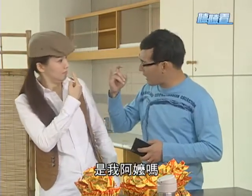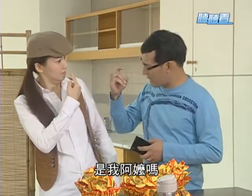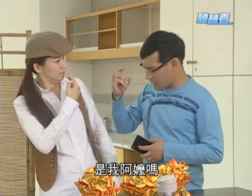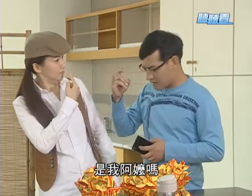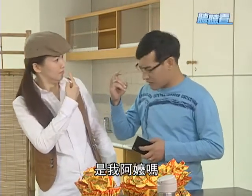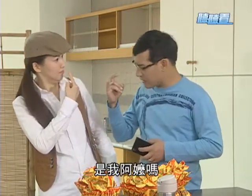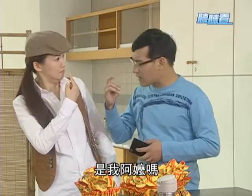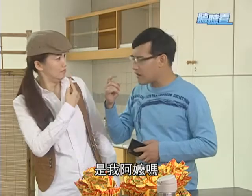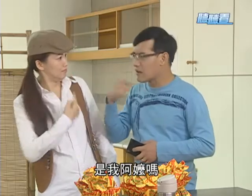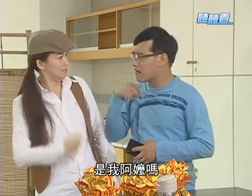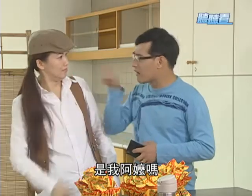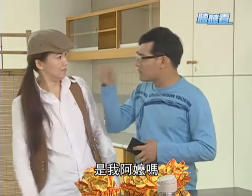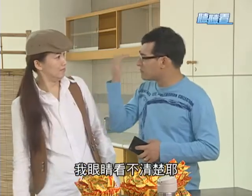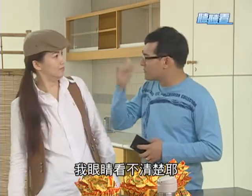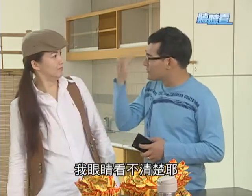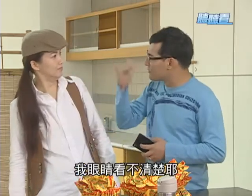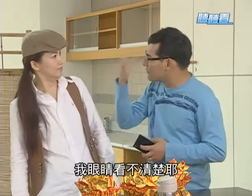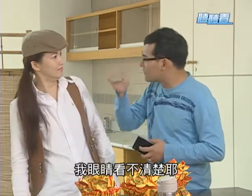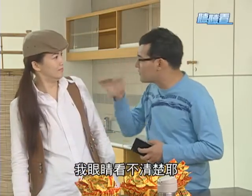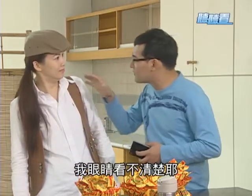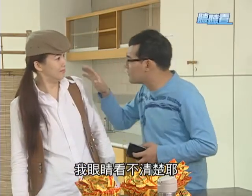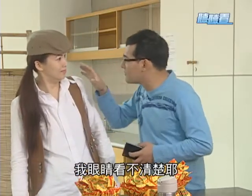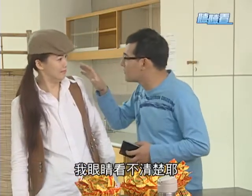吗？我眼睛看不清楚哎。